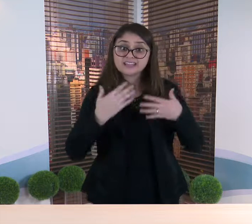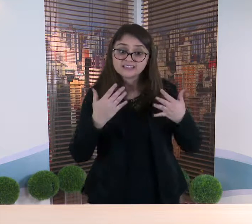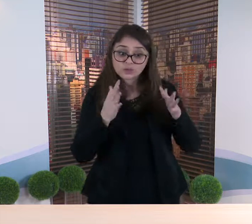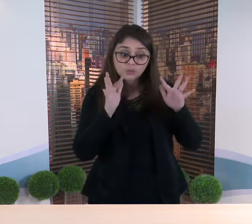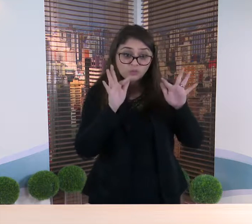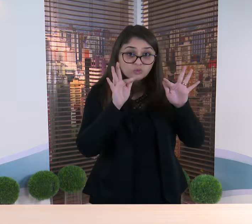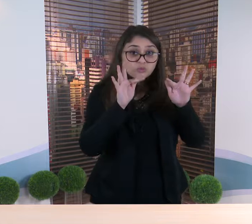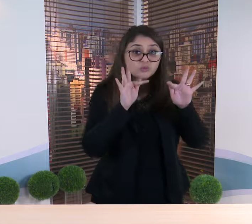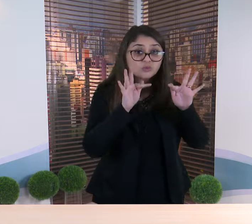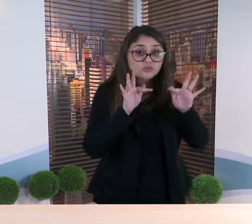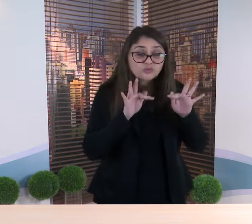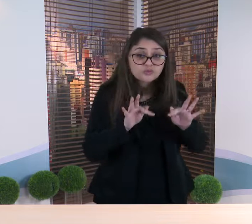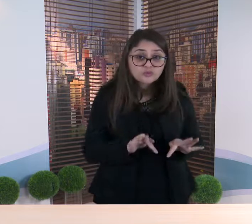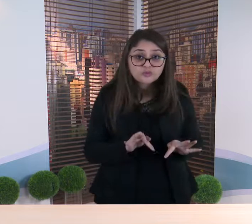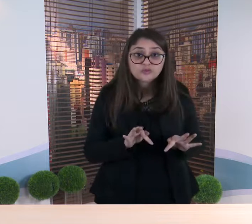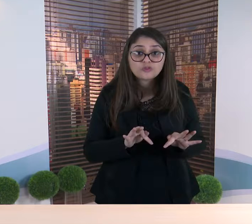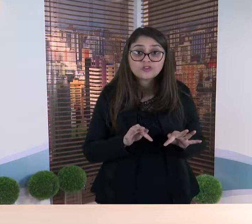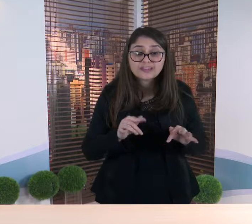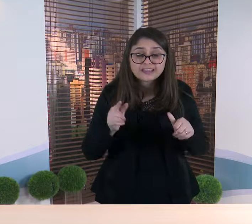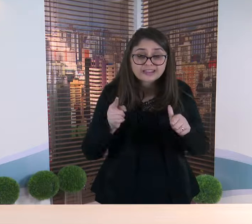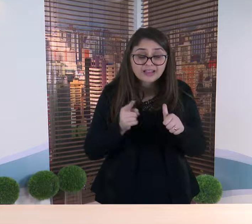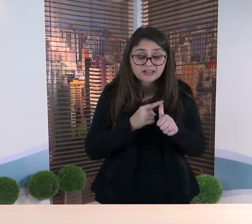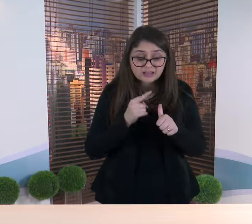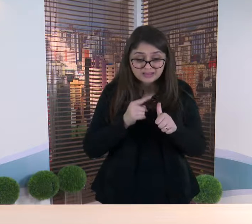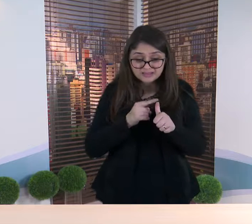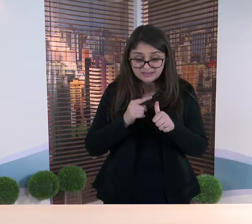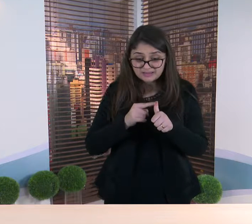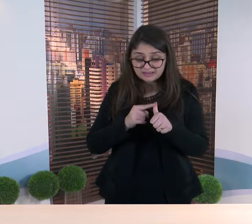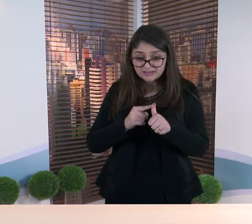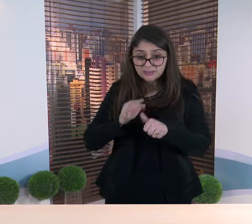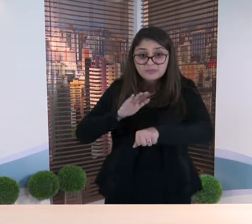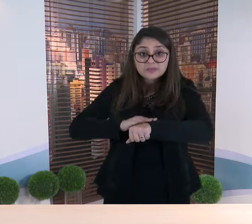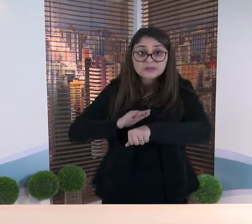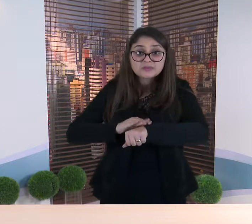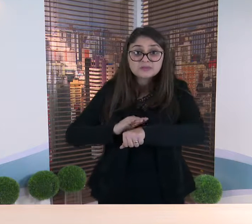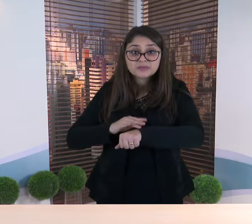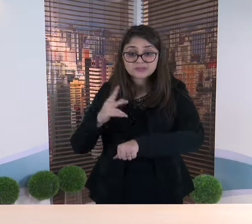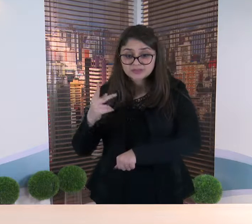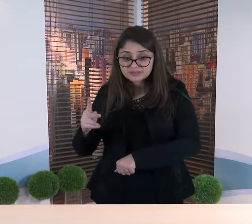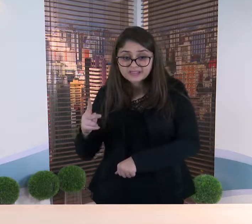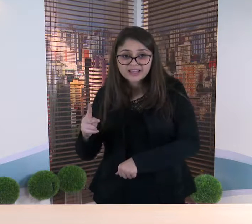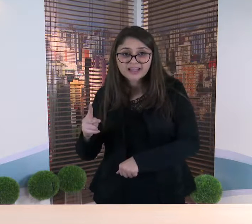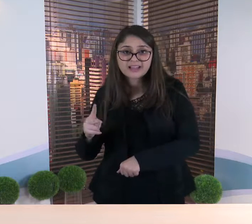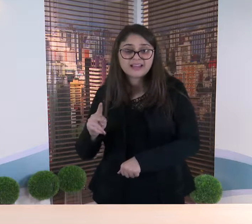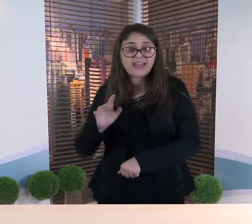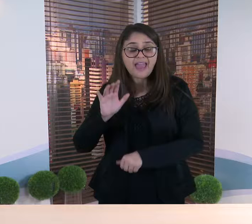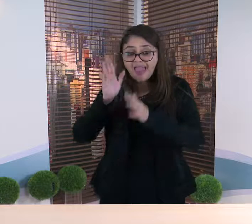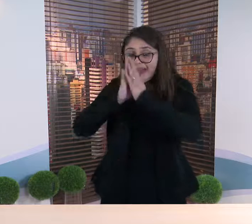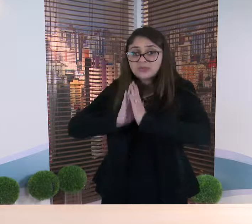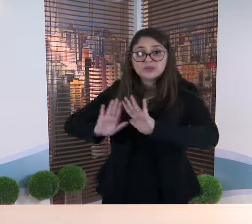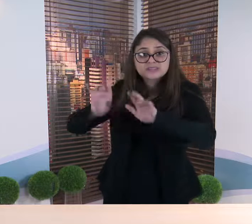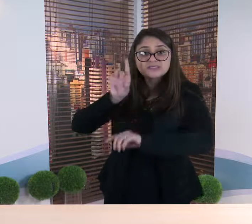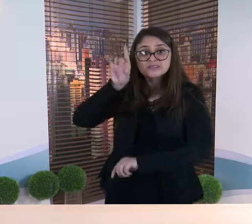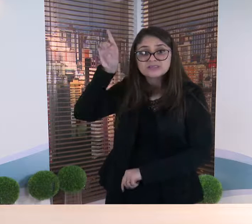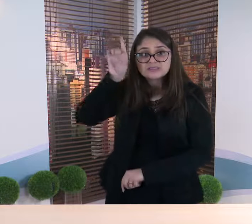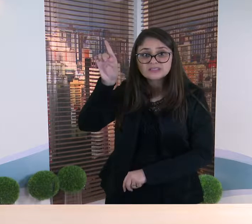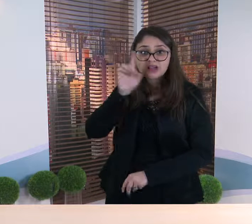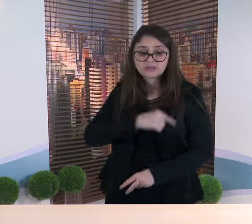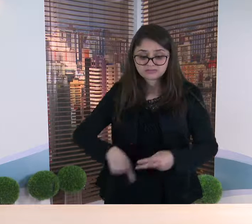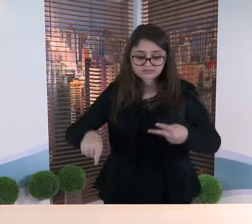final do primeiro ato do drama deste homem de Deus, ainda resta o segundo ato. Agora, ele terá de